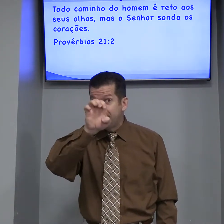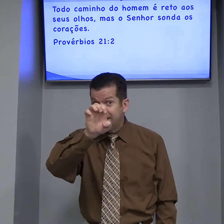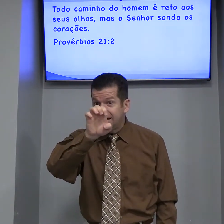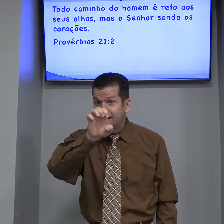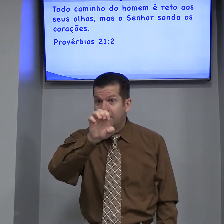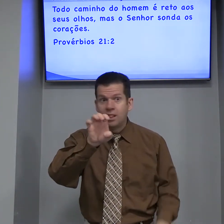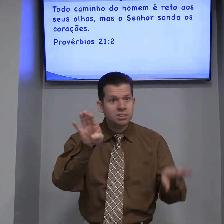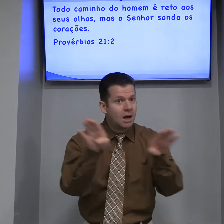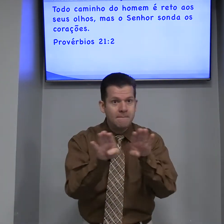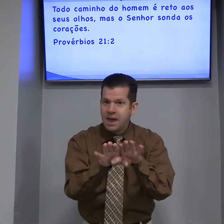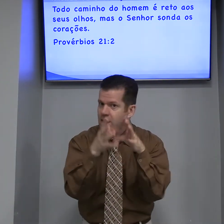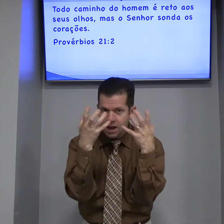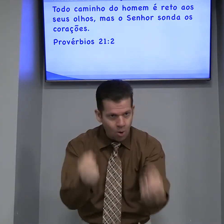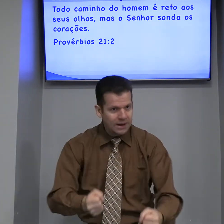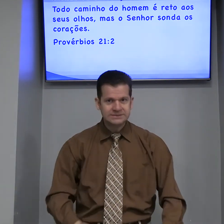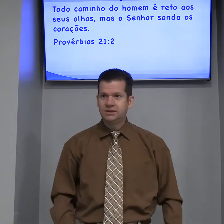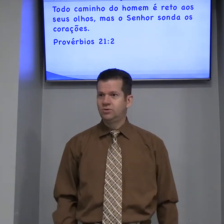Eliabe também não aceitou.